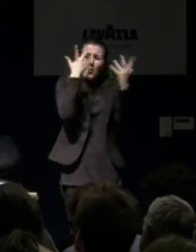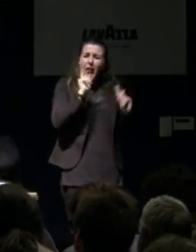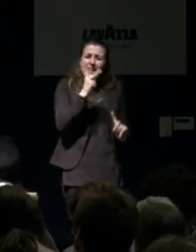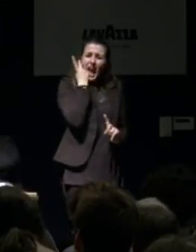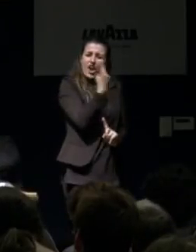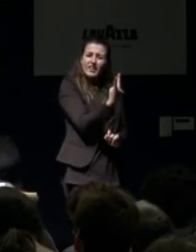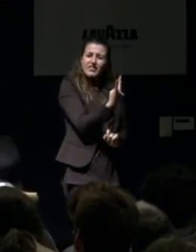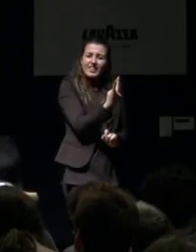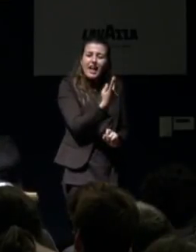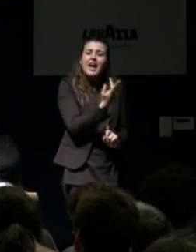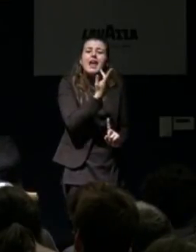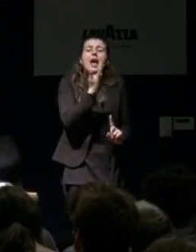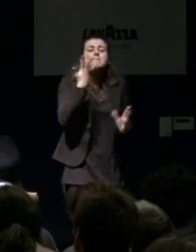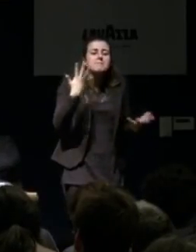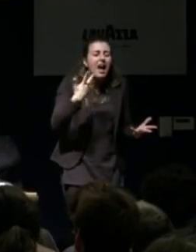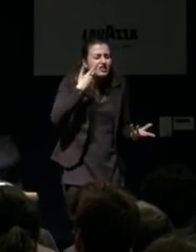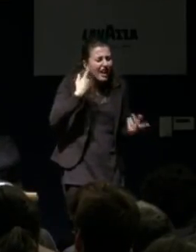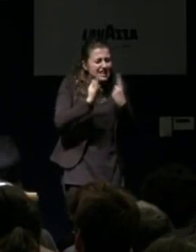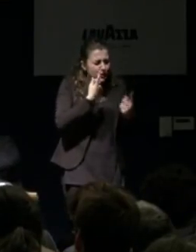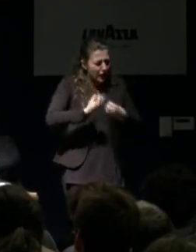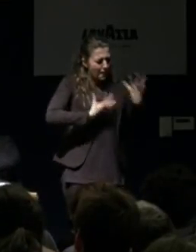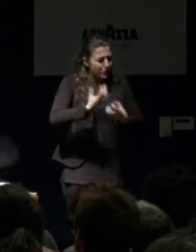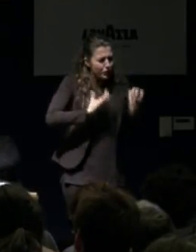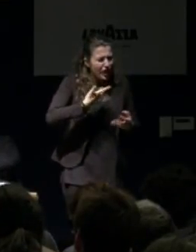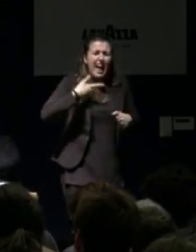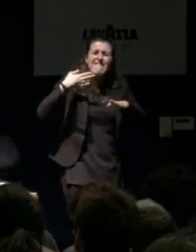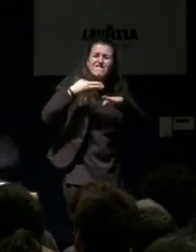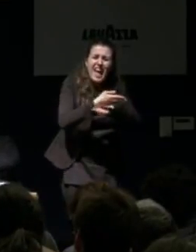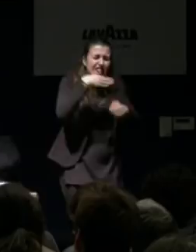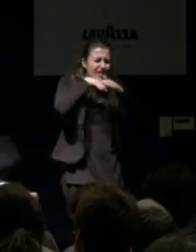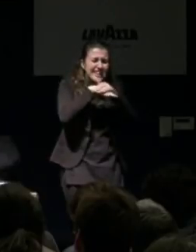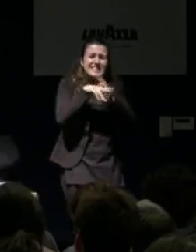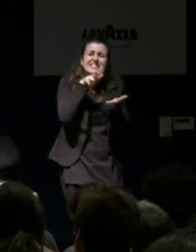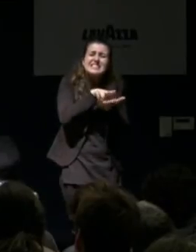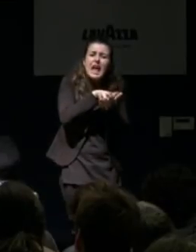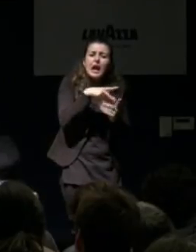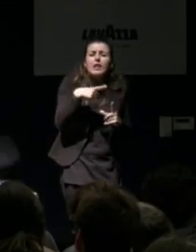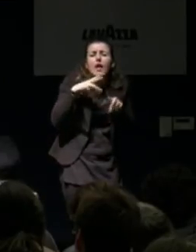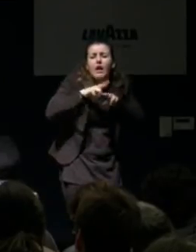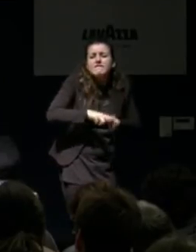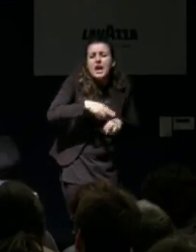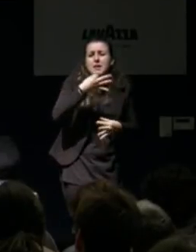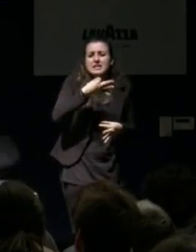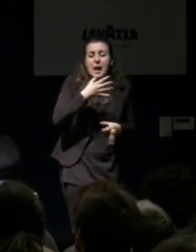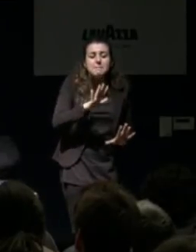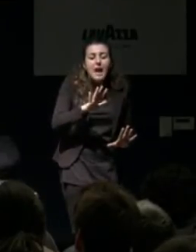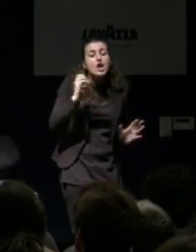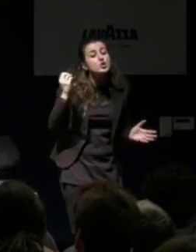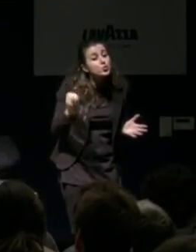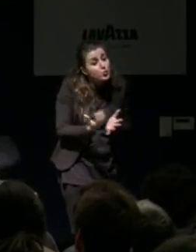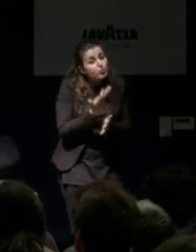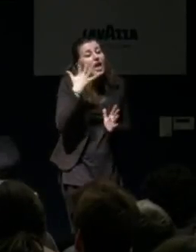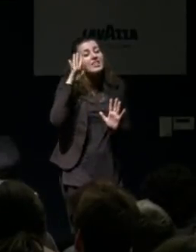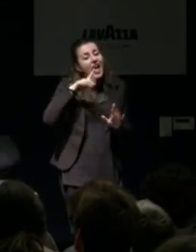neanche a se stessi un groviglio di pulsioni e ferite segrete che spesso rimangono tali ma capita altre volte